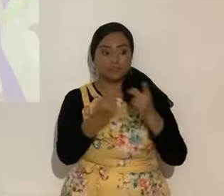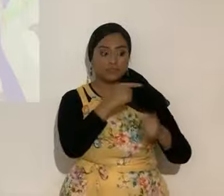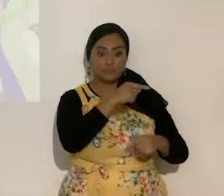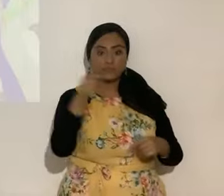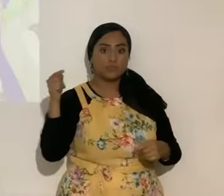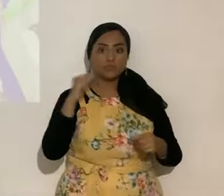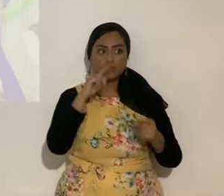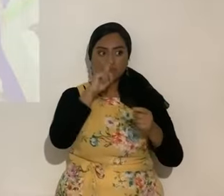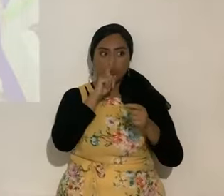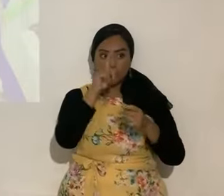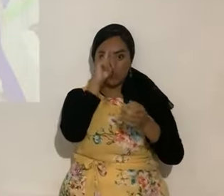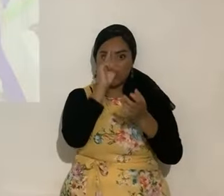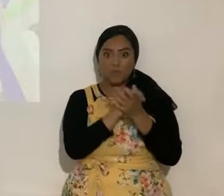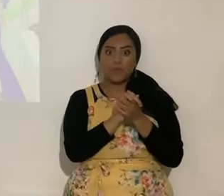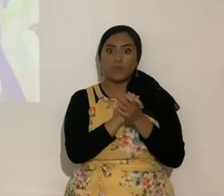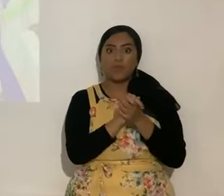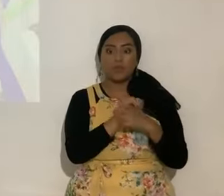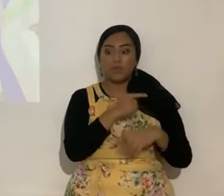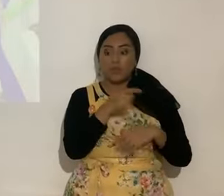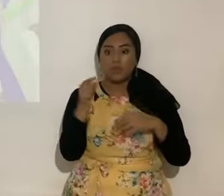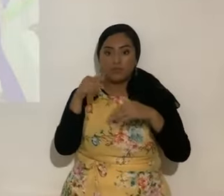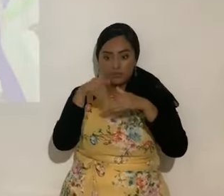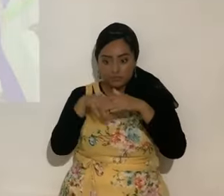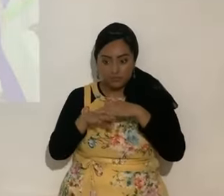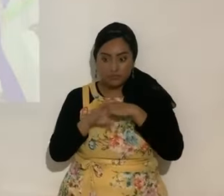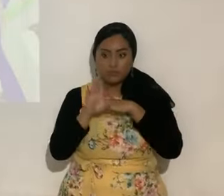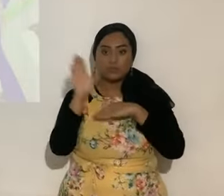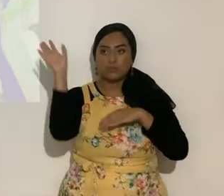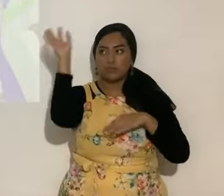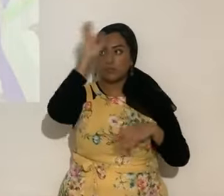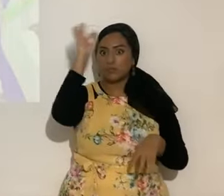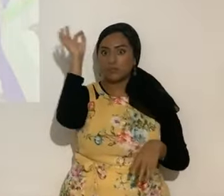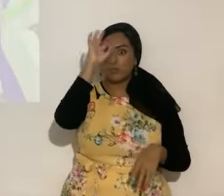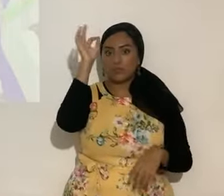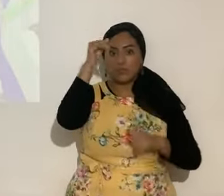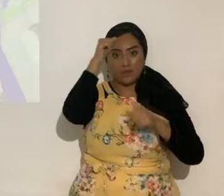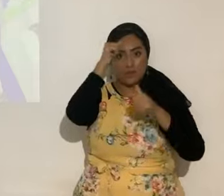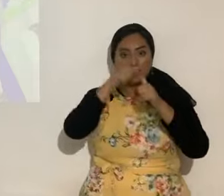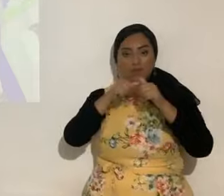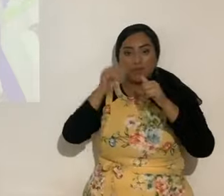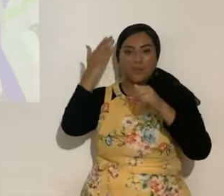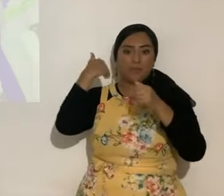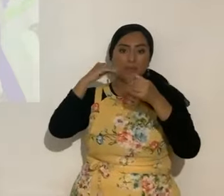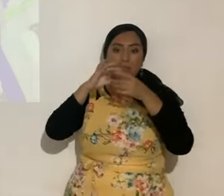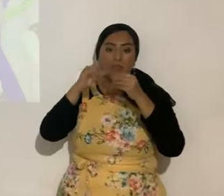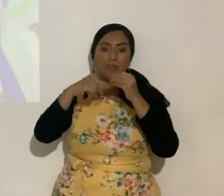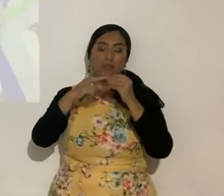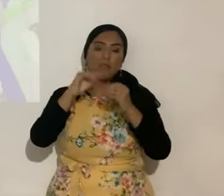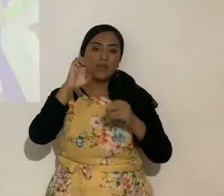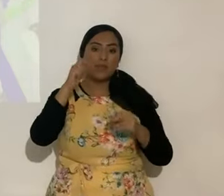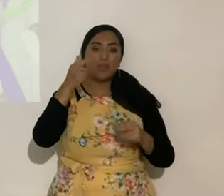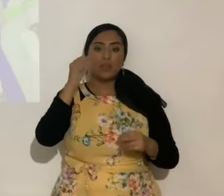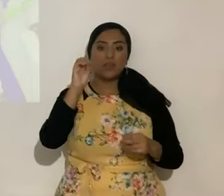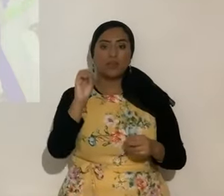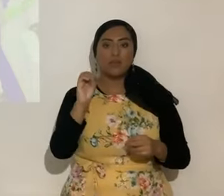se la creen, porque entra en lo ilusorio. ¿Se acuerdan cuando tratamos los temas del ego?